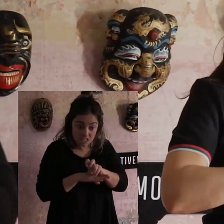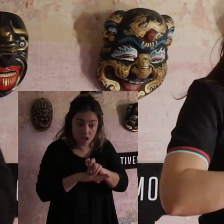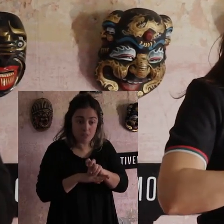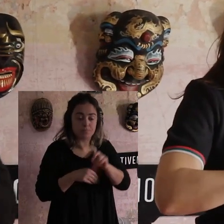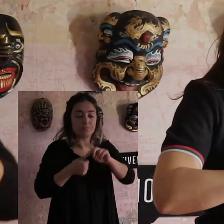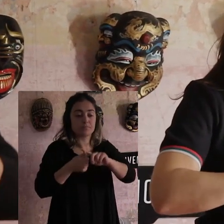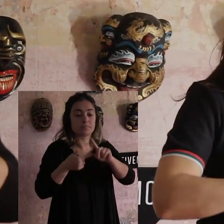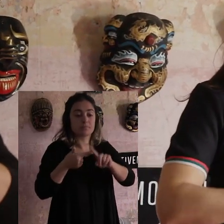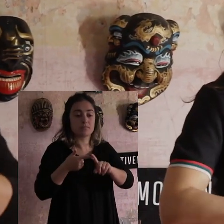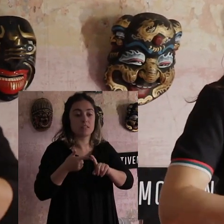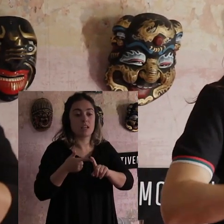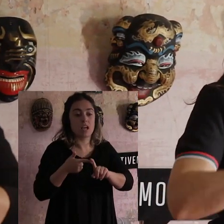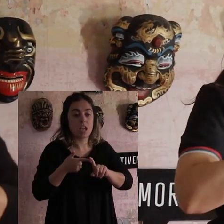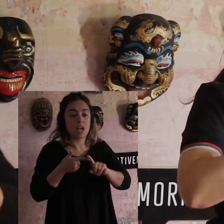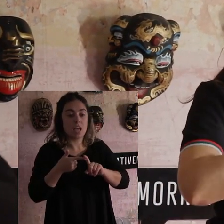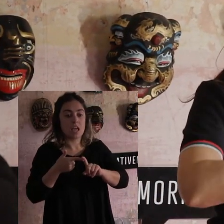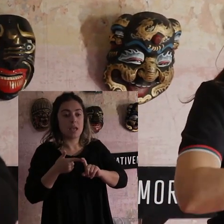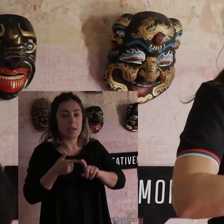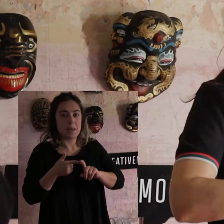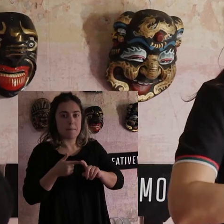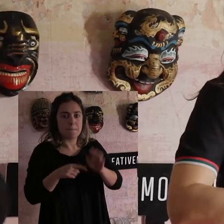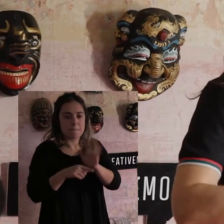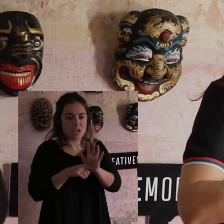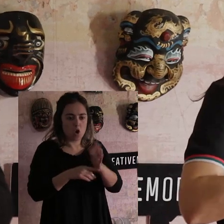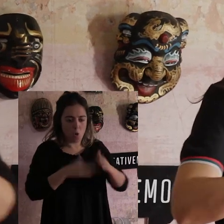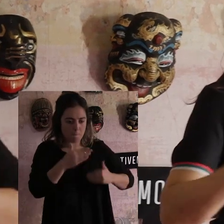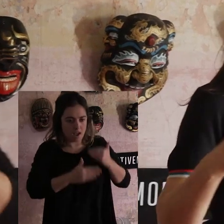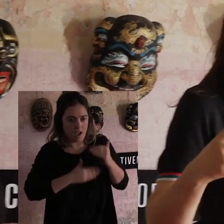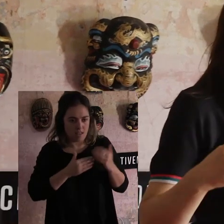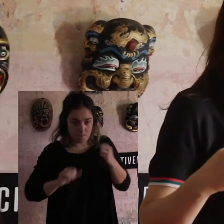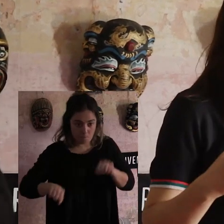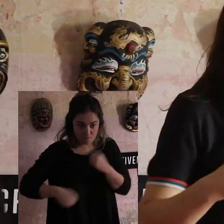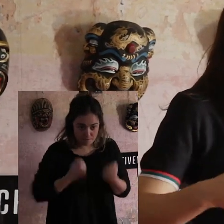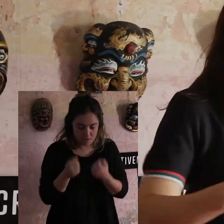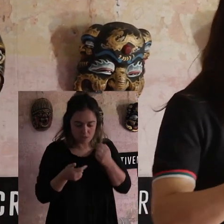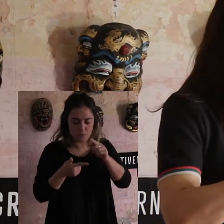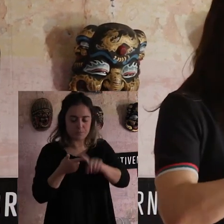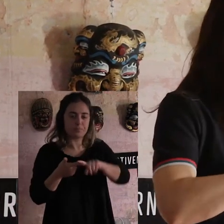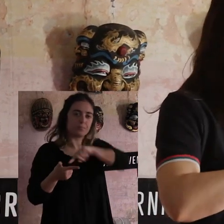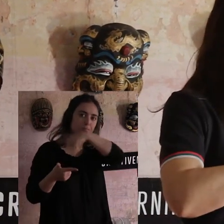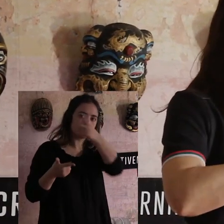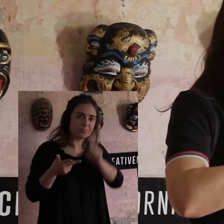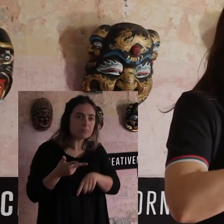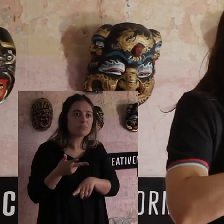de biomecánica del movimiento, otra que hacía